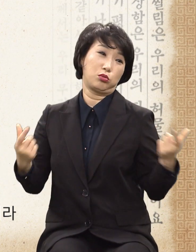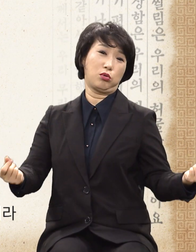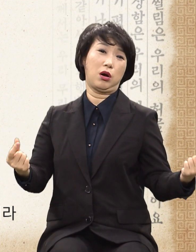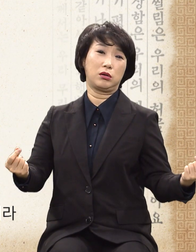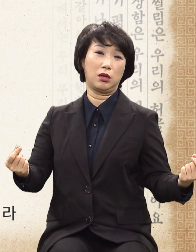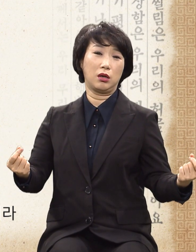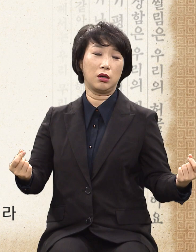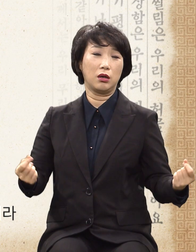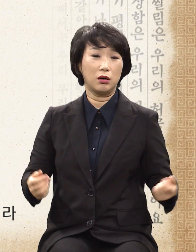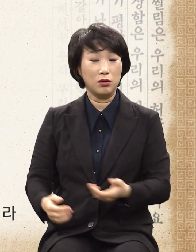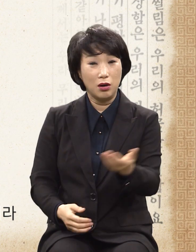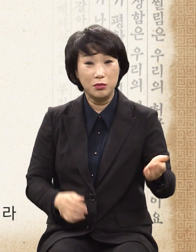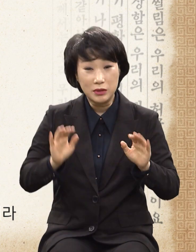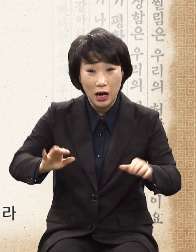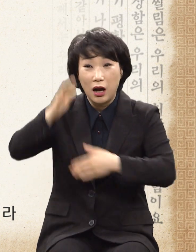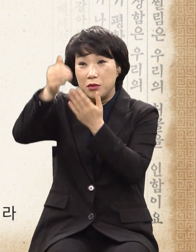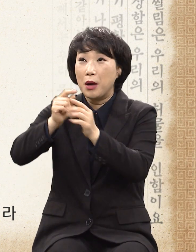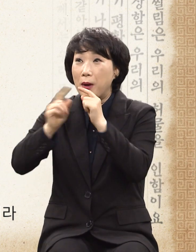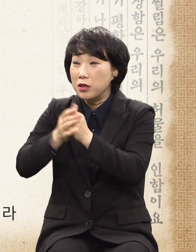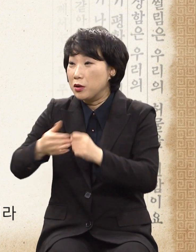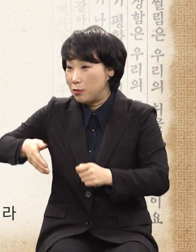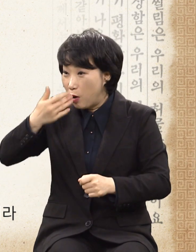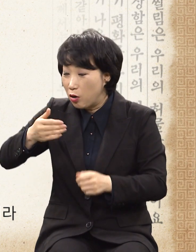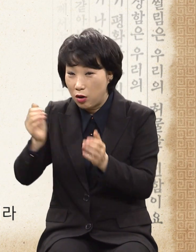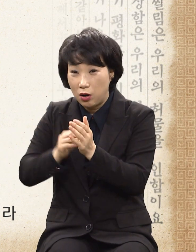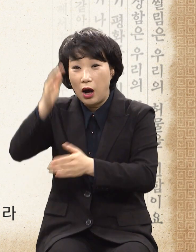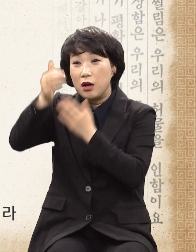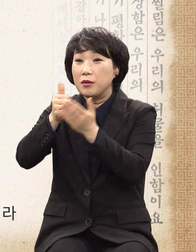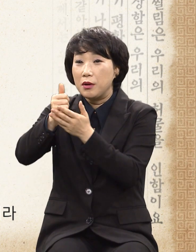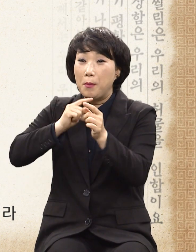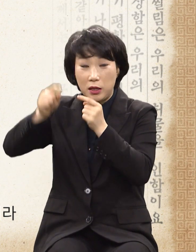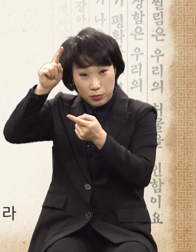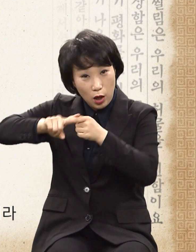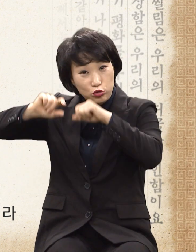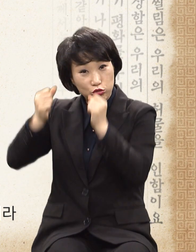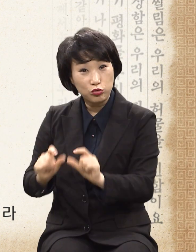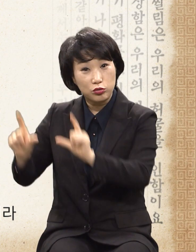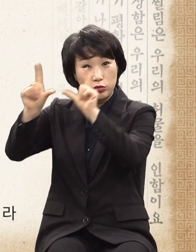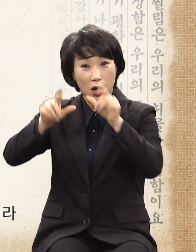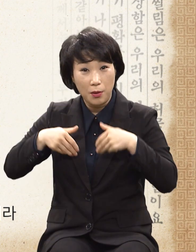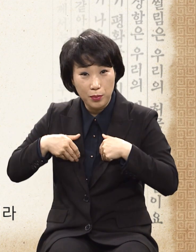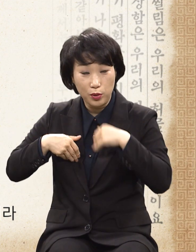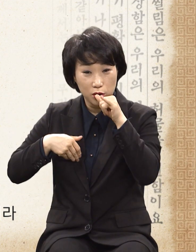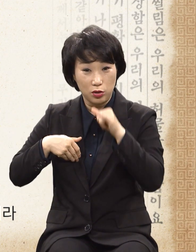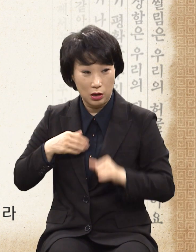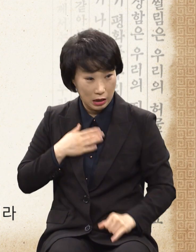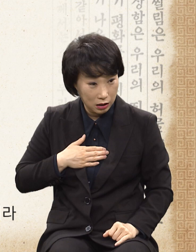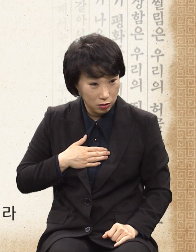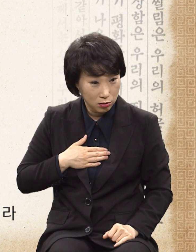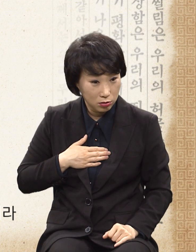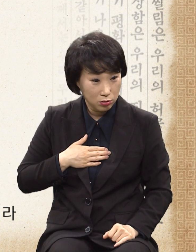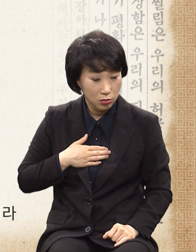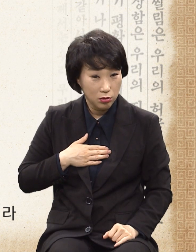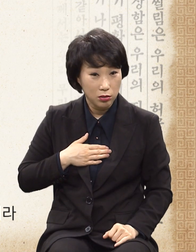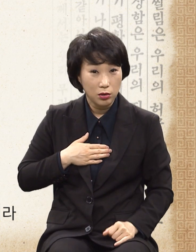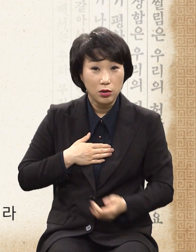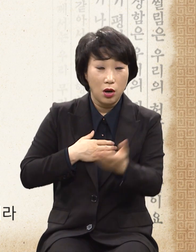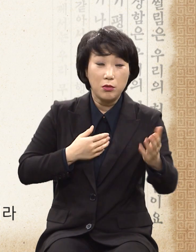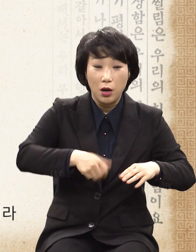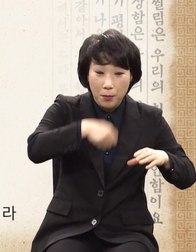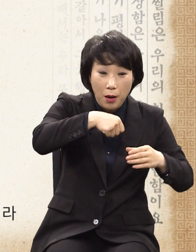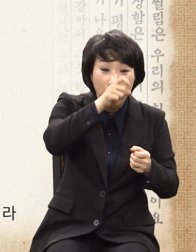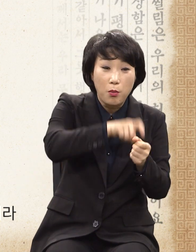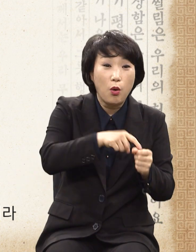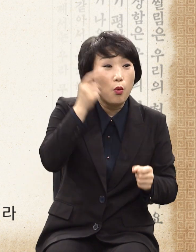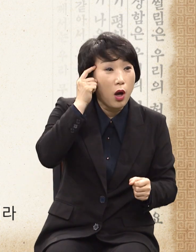이 말입니다. 하나님 말씀을 먹으면 하나님 말씀대로 사는 것이라 이 말입니다. 밥 먹으라는